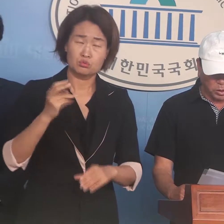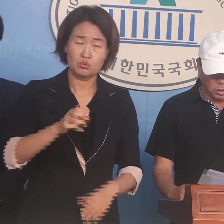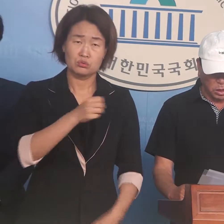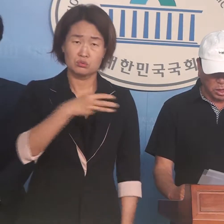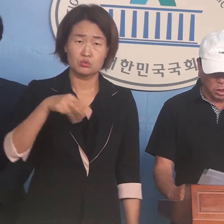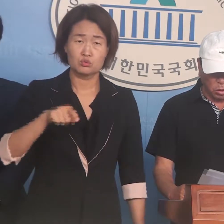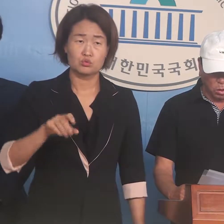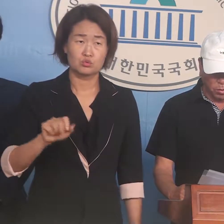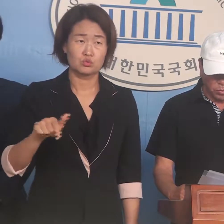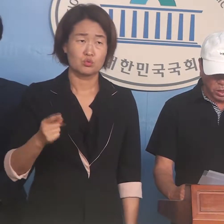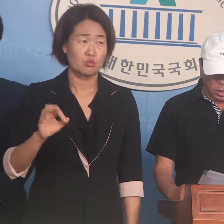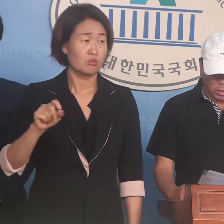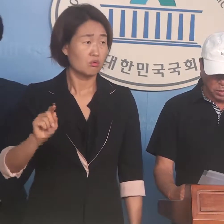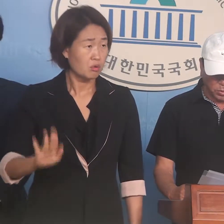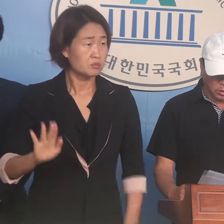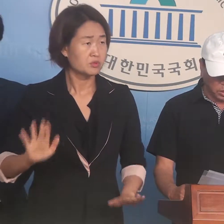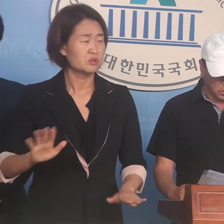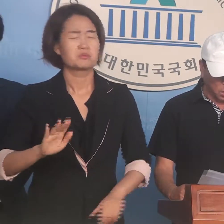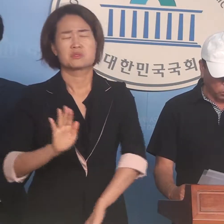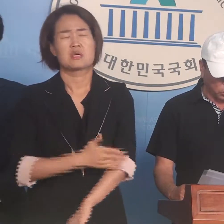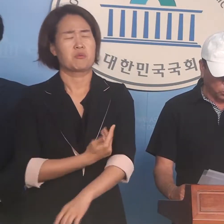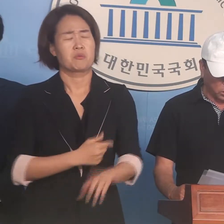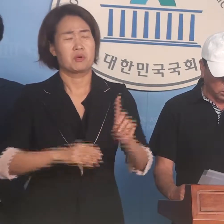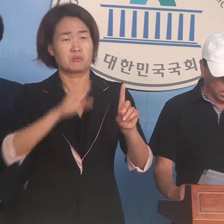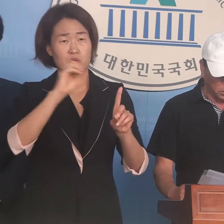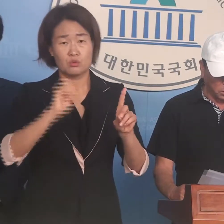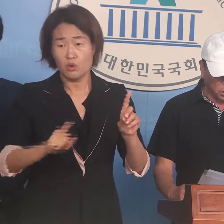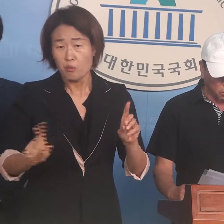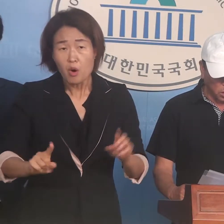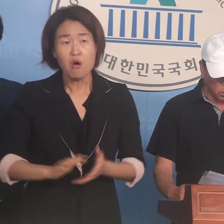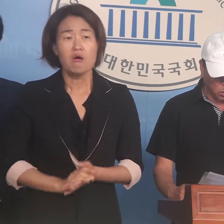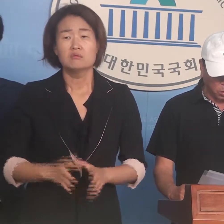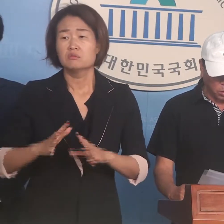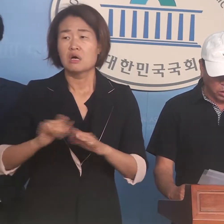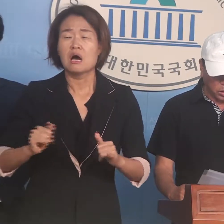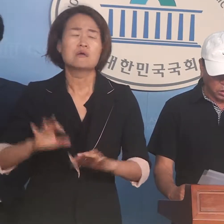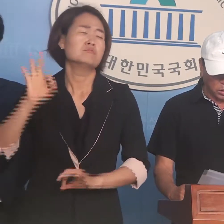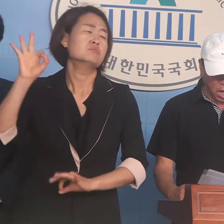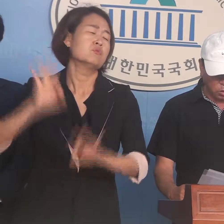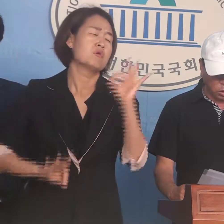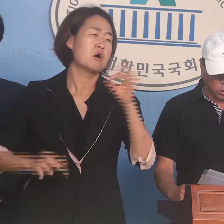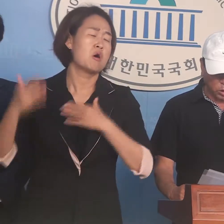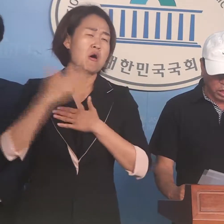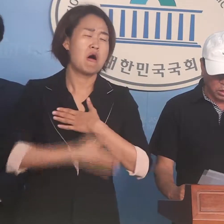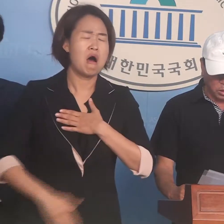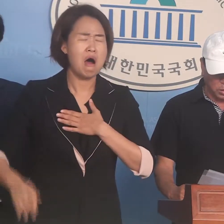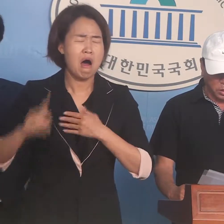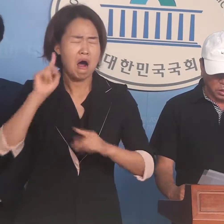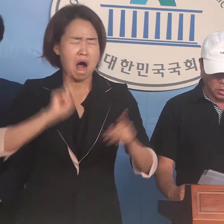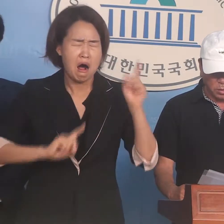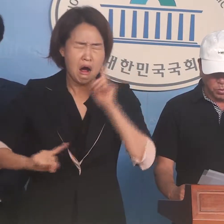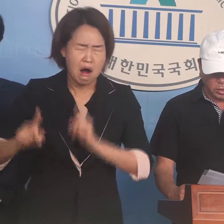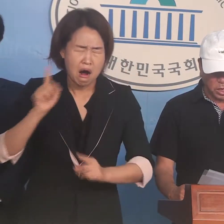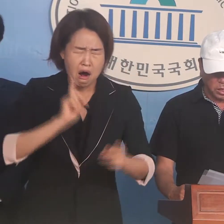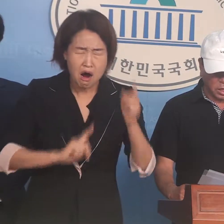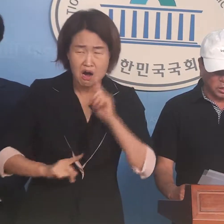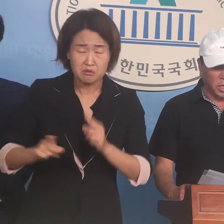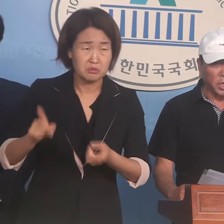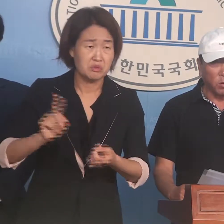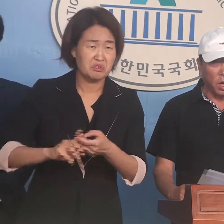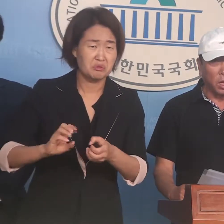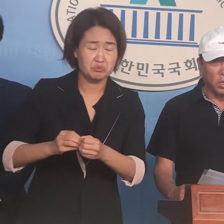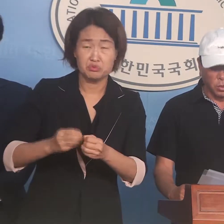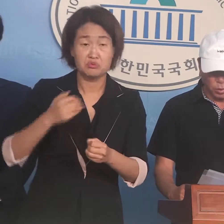삼성중공업 100% 가실로 협력사의 사원을 죽이는 안전사고를 내고도 사고를 조작하여